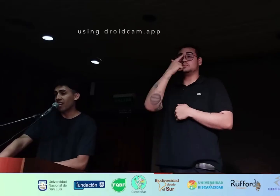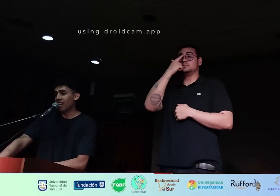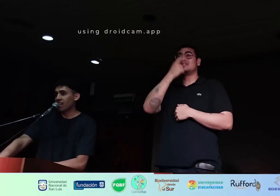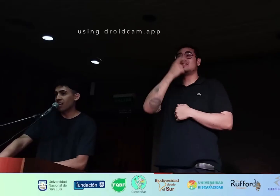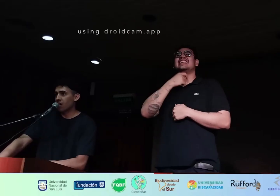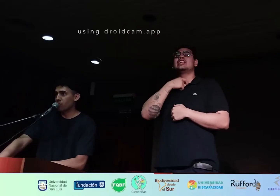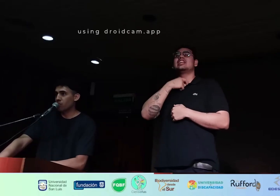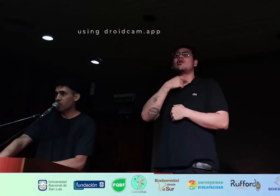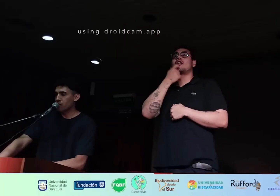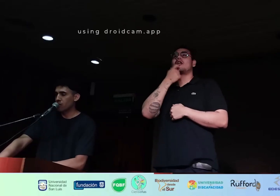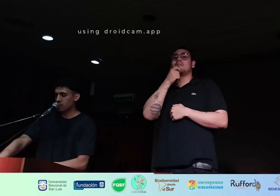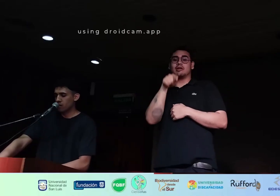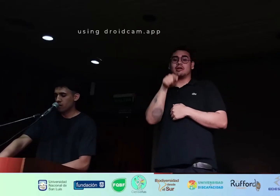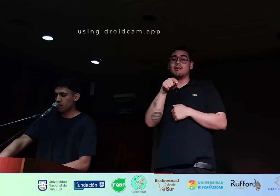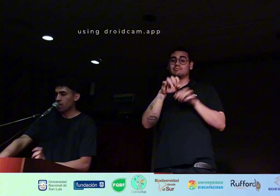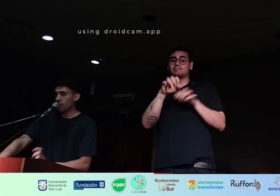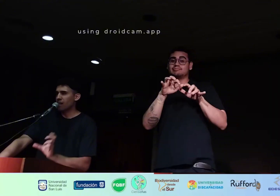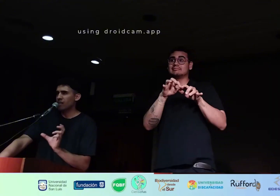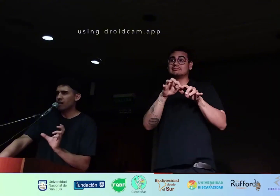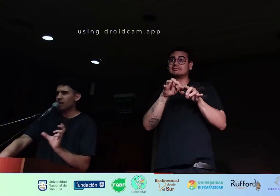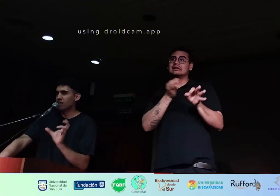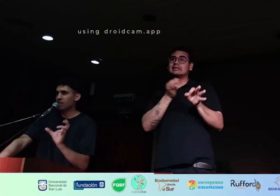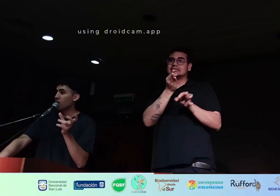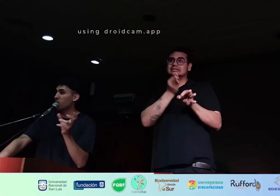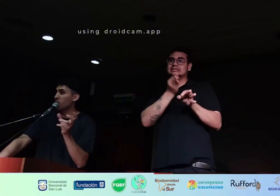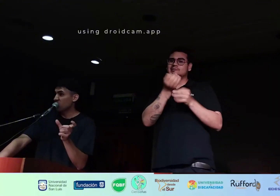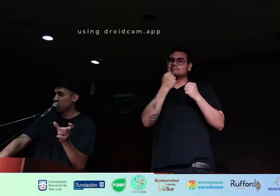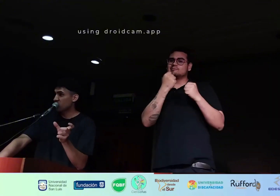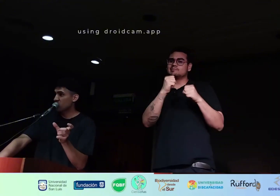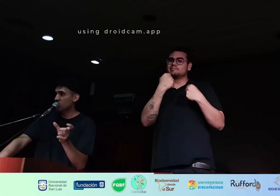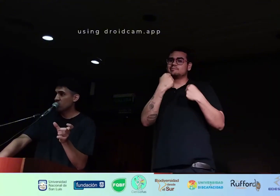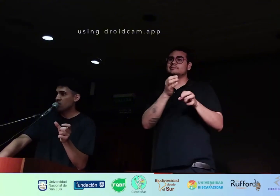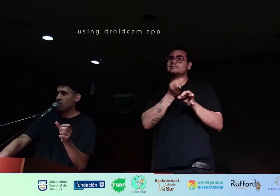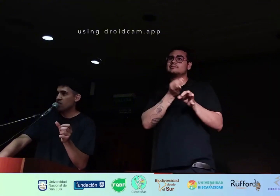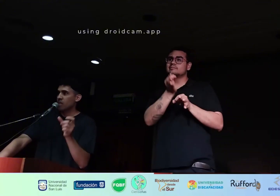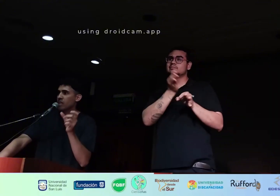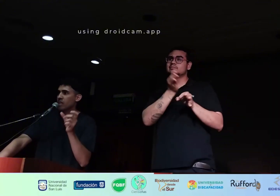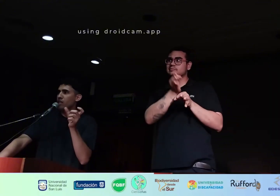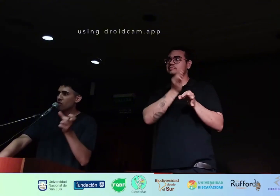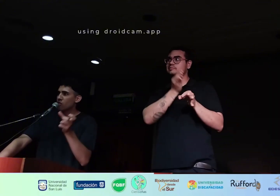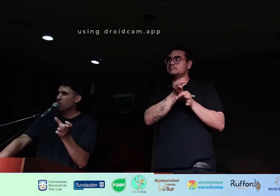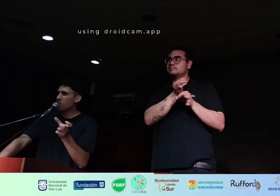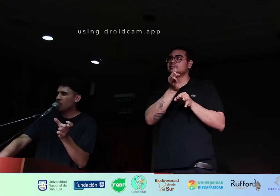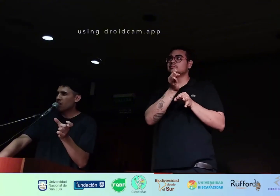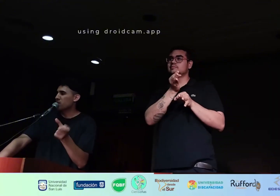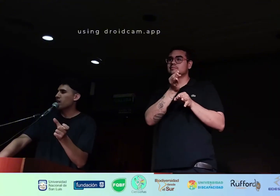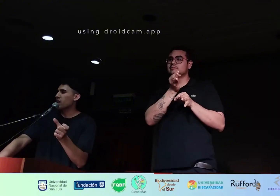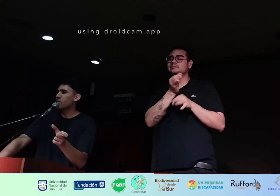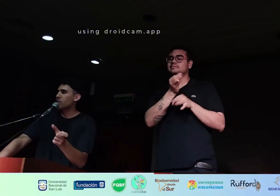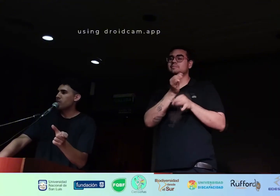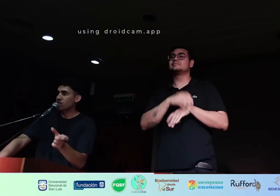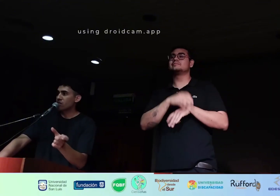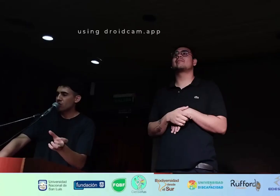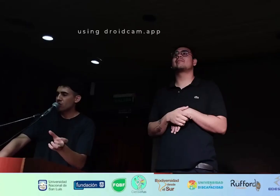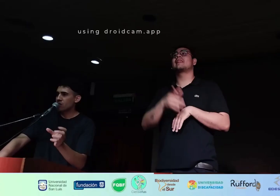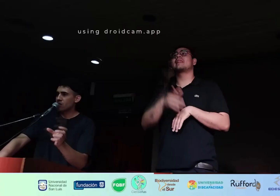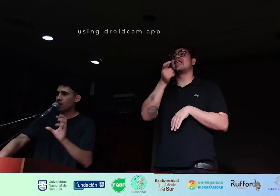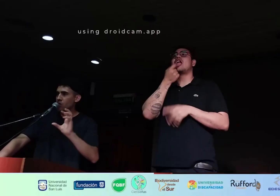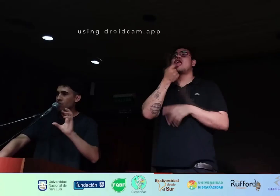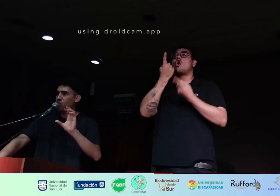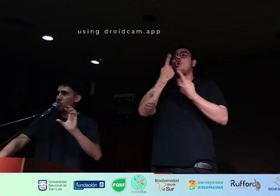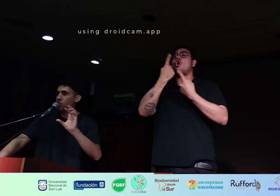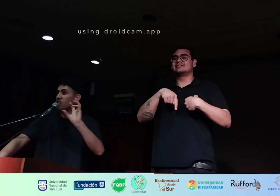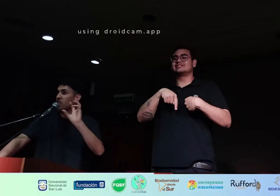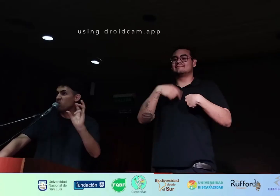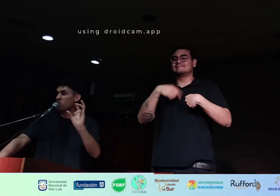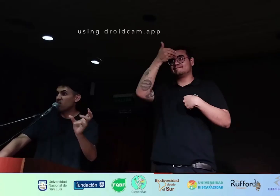entrenarla al programa y hacer una animación. Y no solamente que salga mi animación, sino que salga como